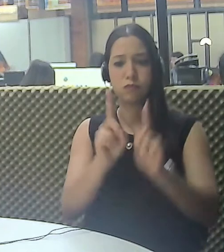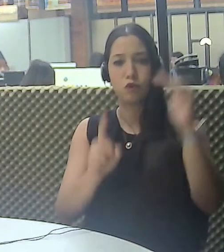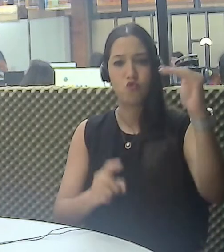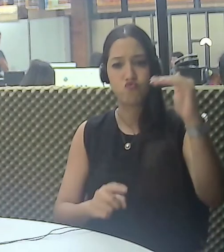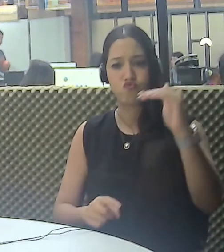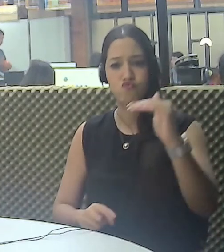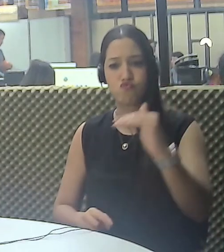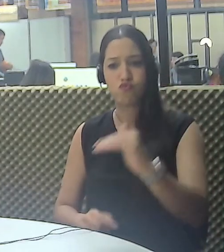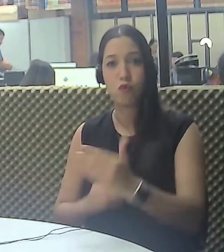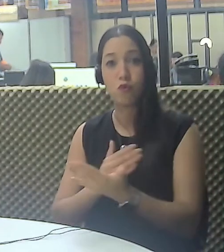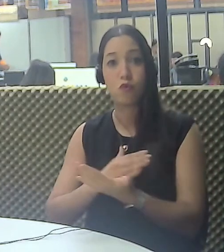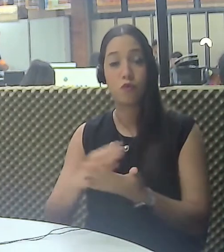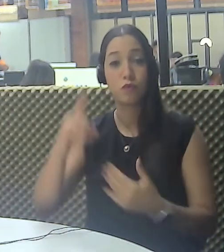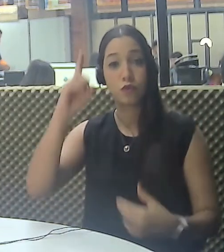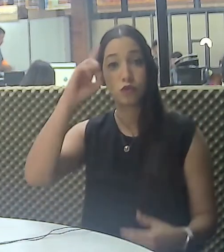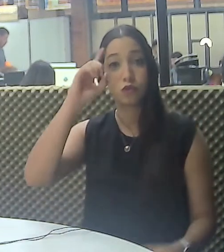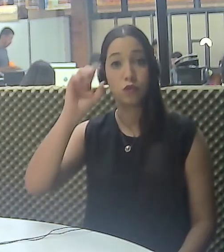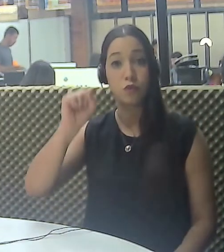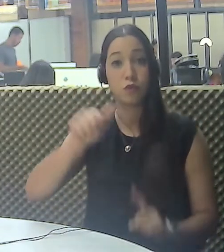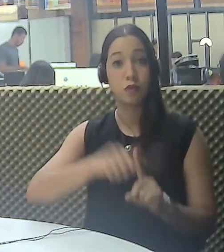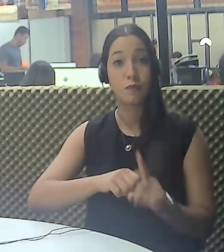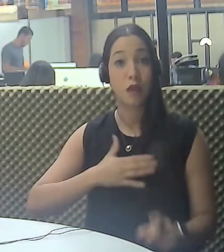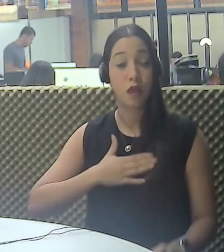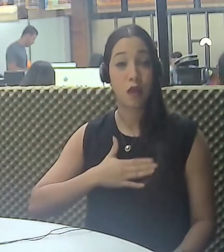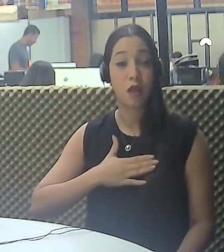campanha iniciou no dia 8 de agosto.